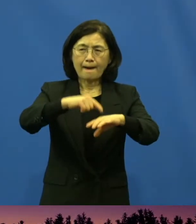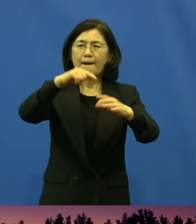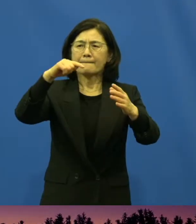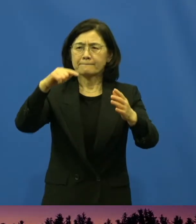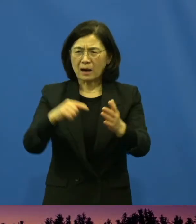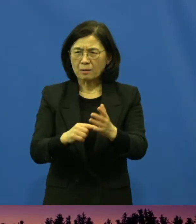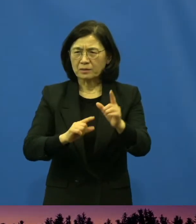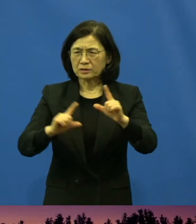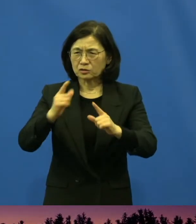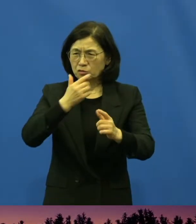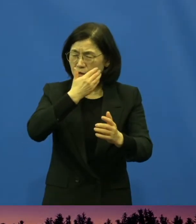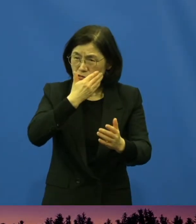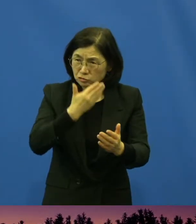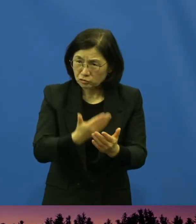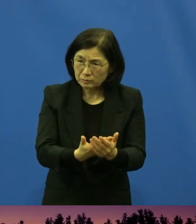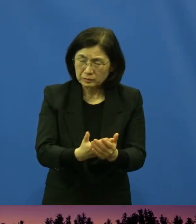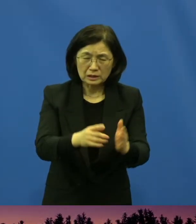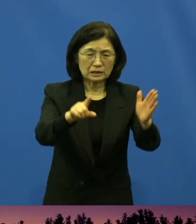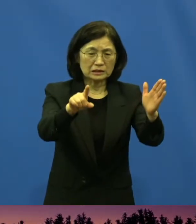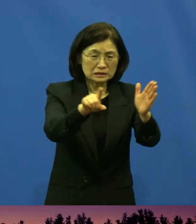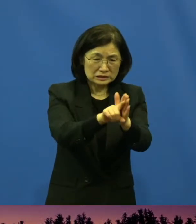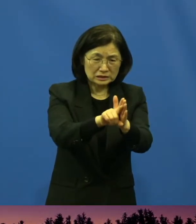신앙이 뭐냐? 태도를 바꾸는 거예요.